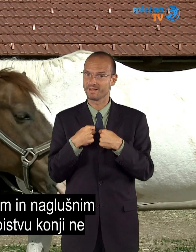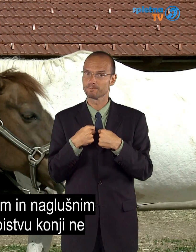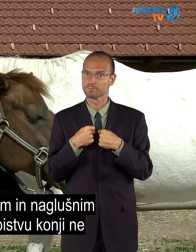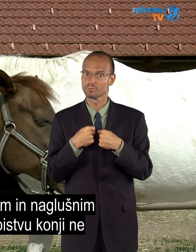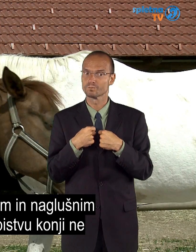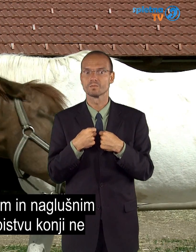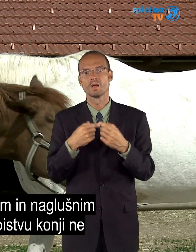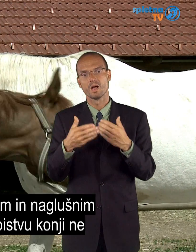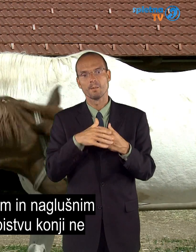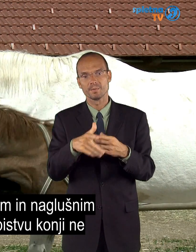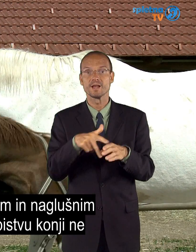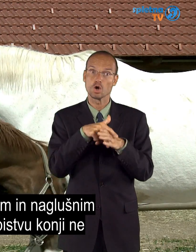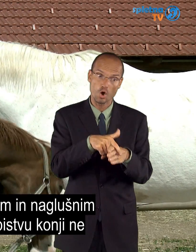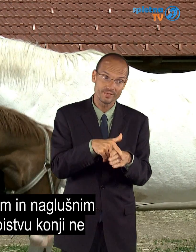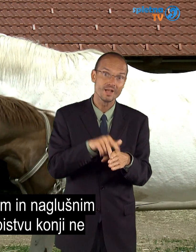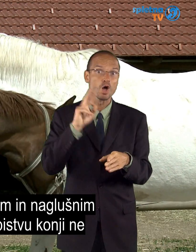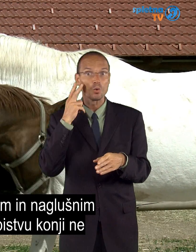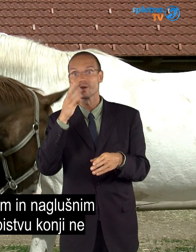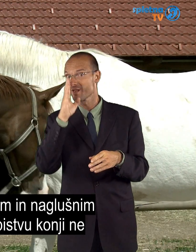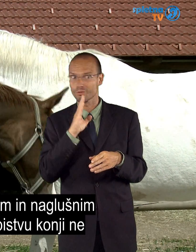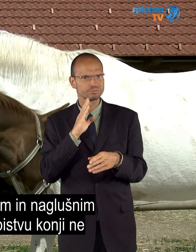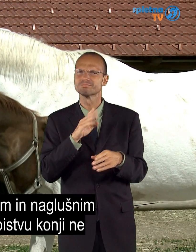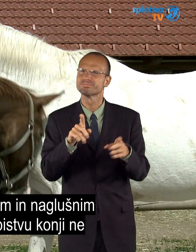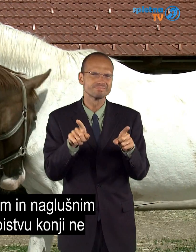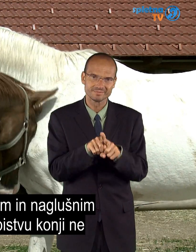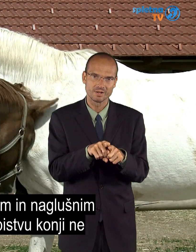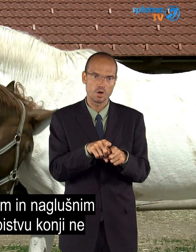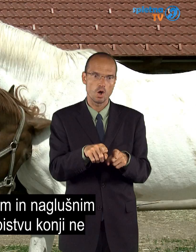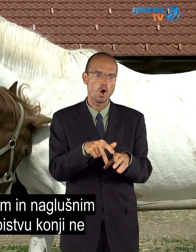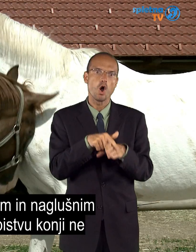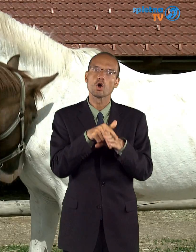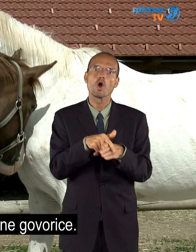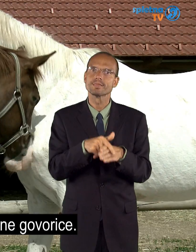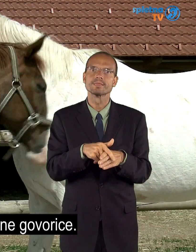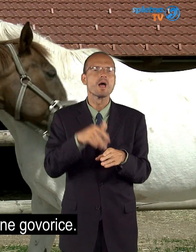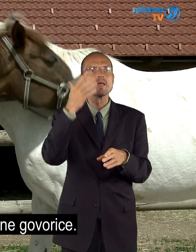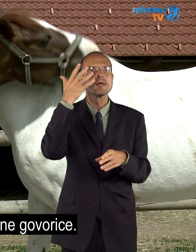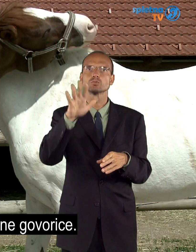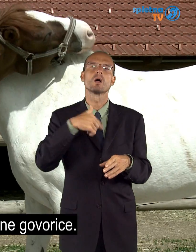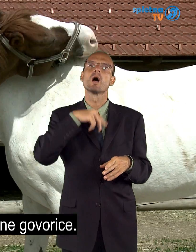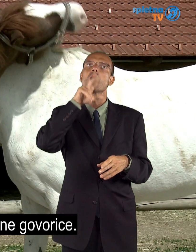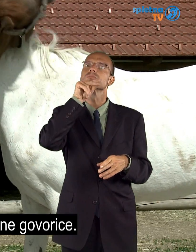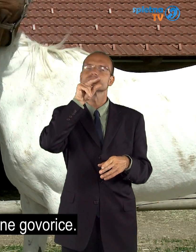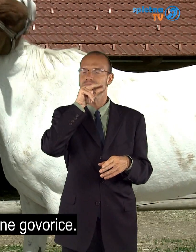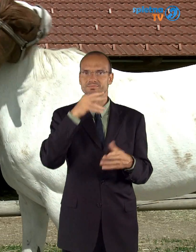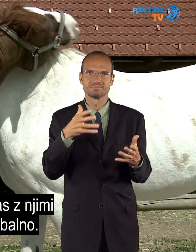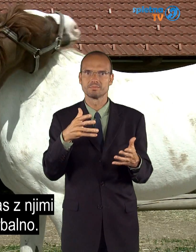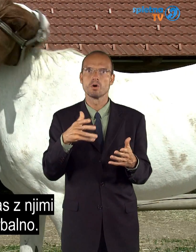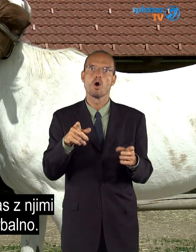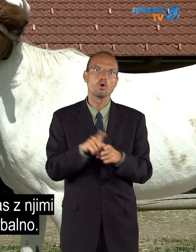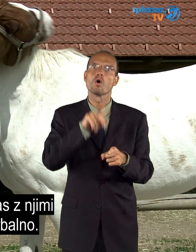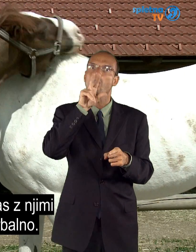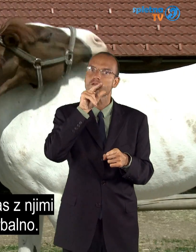konjih in mogoče gluhim in naglušnim jih približa ravno to, da v bistvu konji ne razumejo naše verbalne govorice. Tako da mi ves čas z